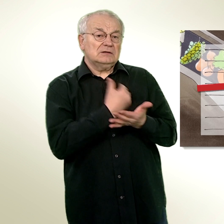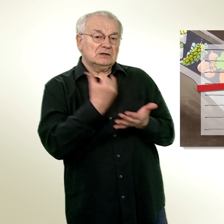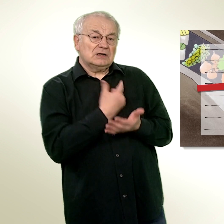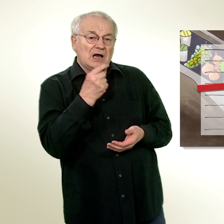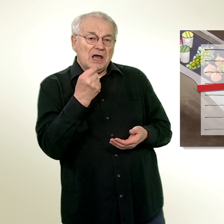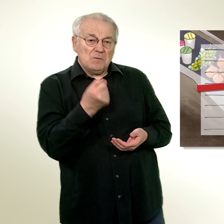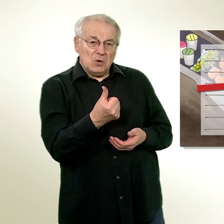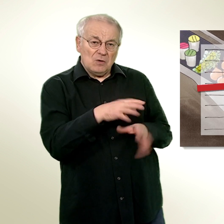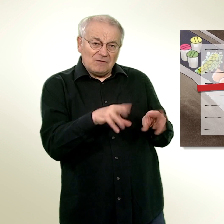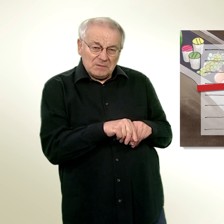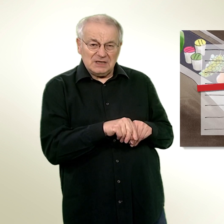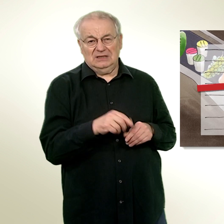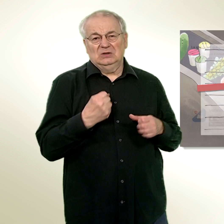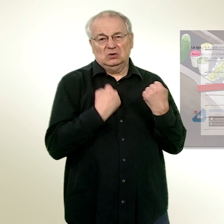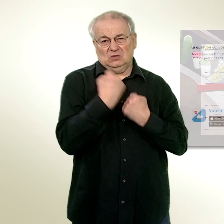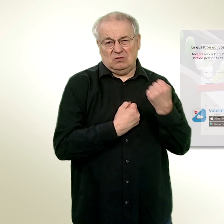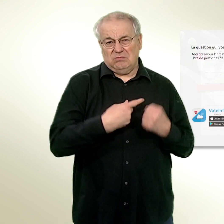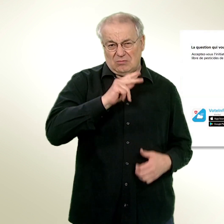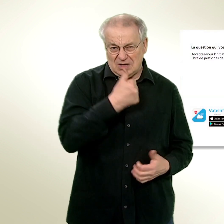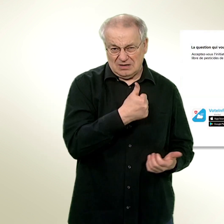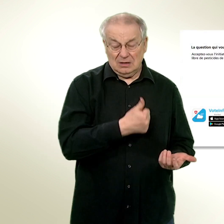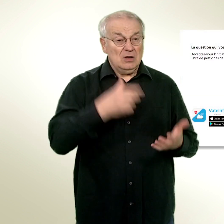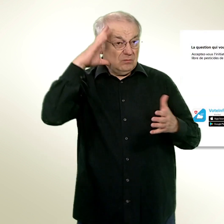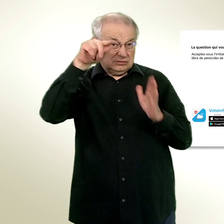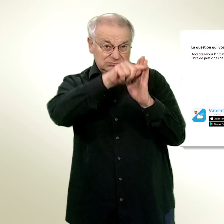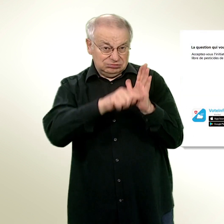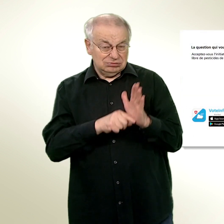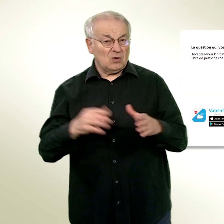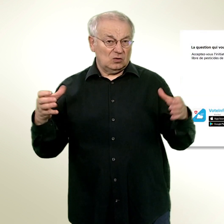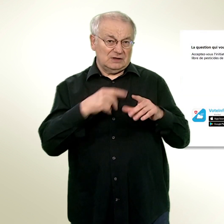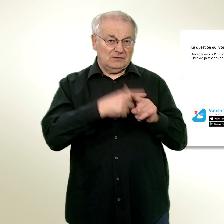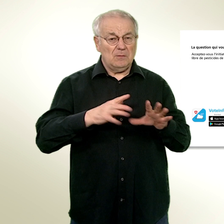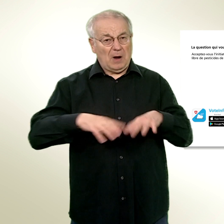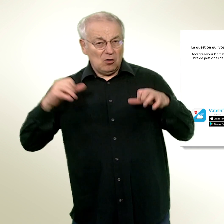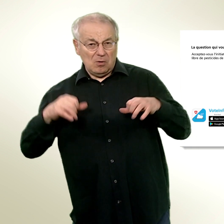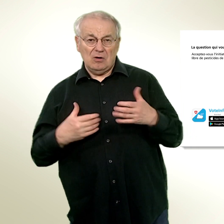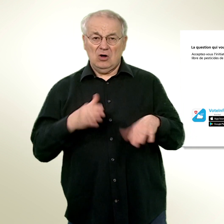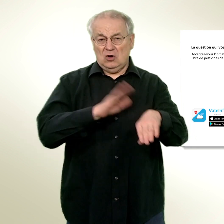seraient les premiers à en souffrir. Pour toutes ces raisons, le Conseil fédéral et le Parlement vous recommandent